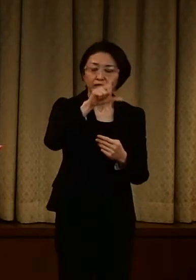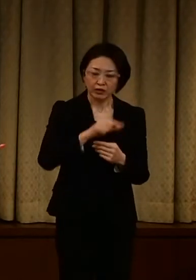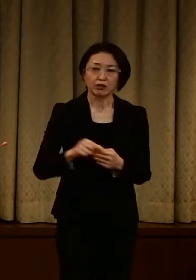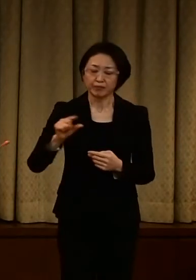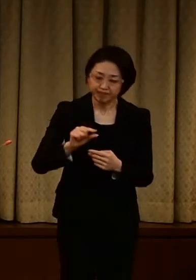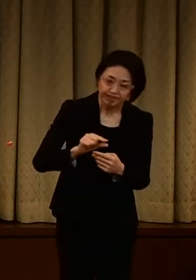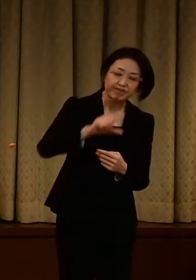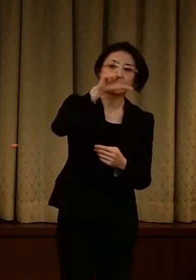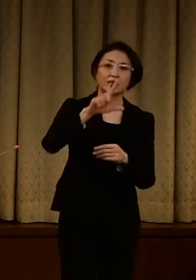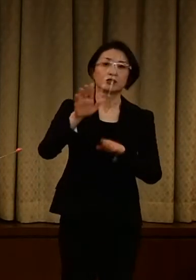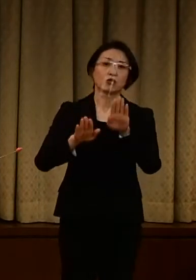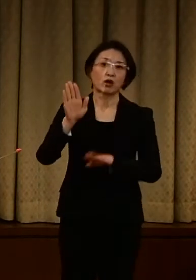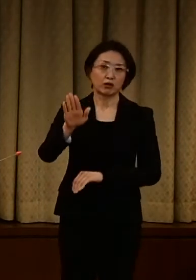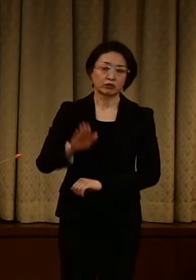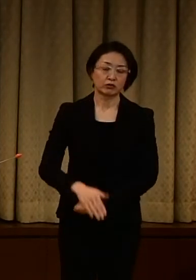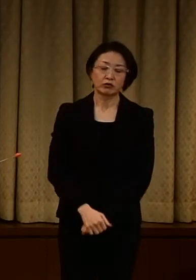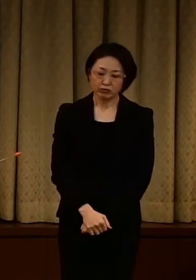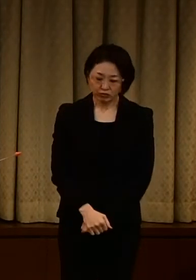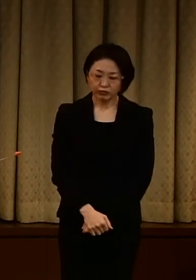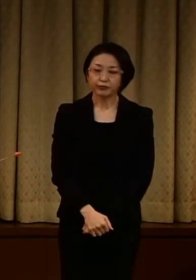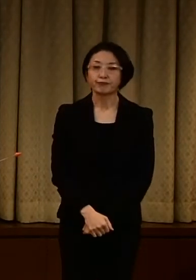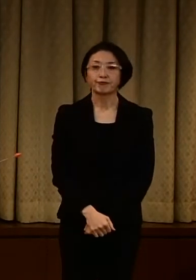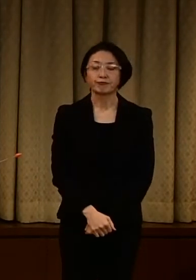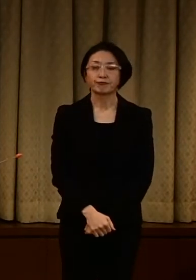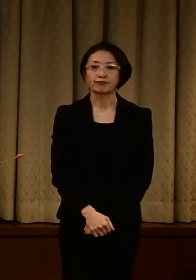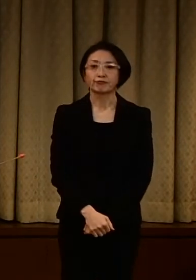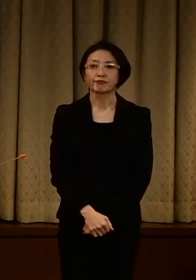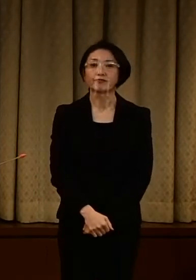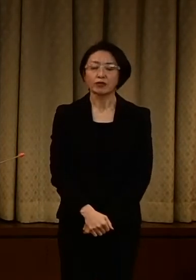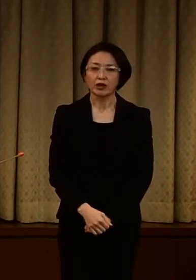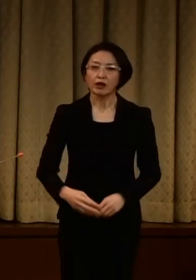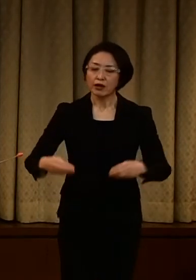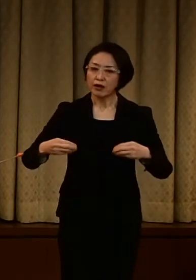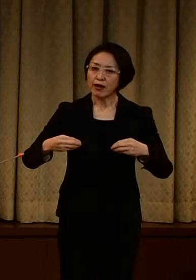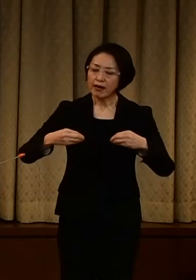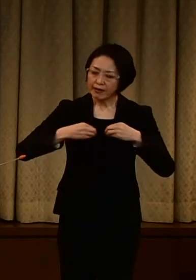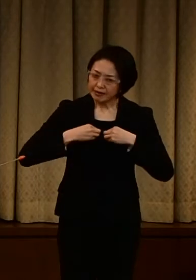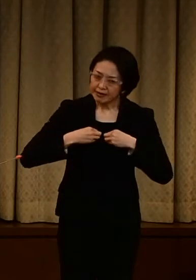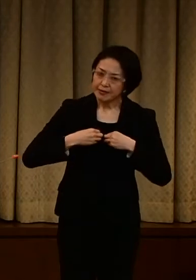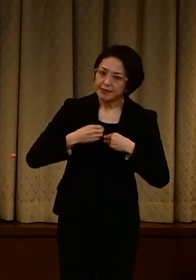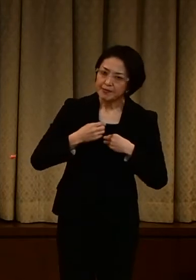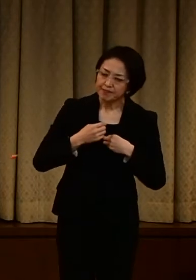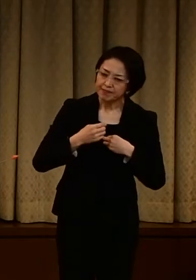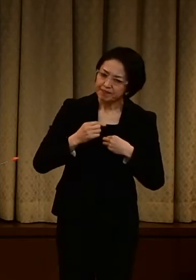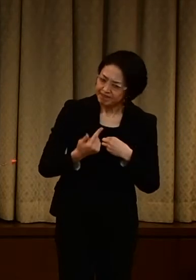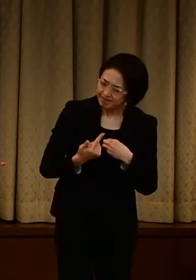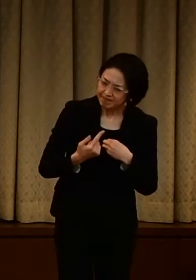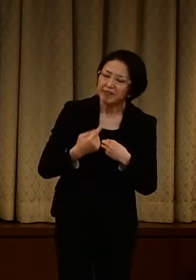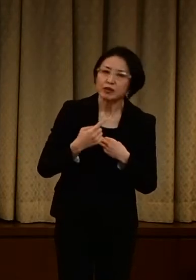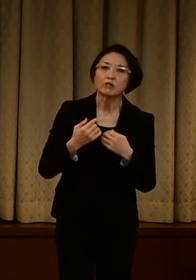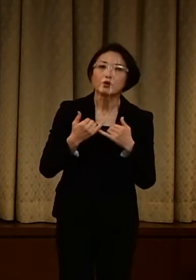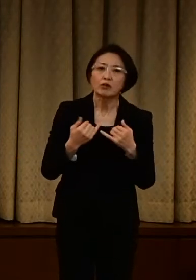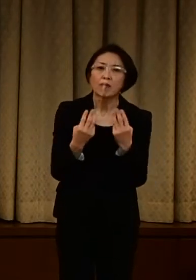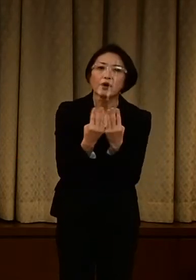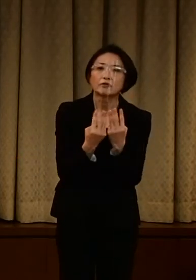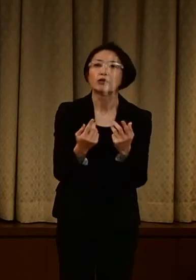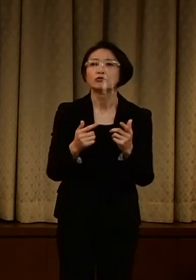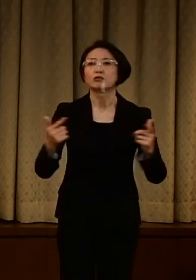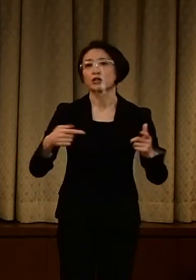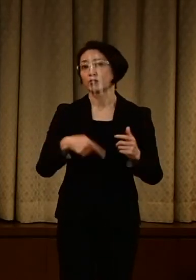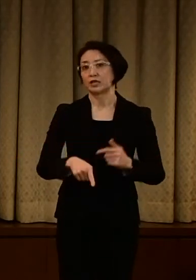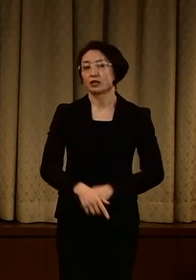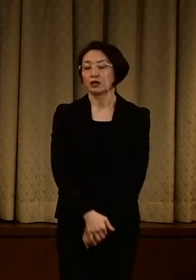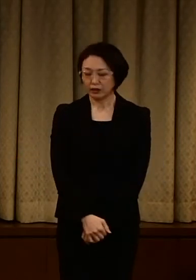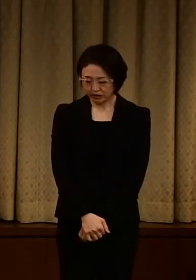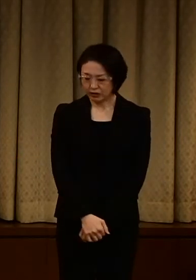ているということであります。これは感染が疑われる方がだんだん多くなってきている、何よりもの少佐だということであります。お願いいたします